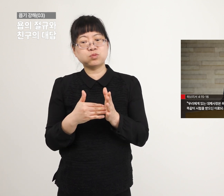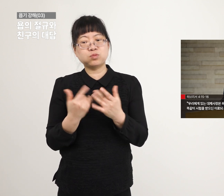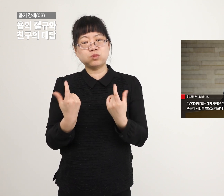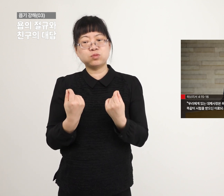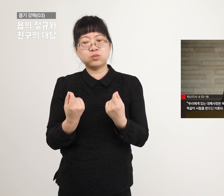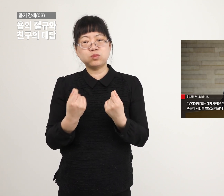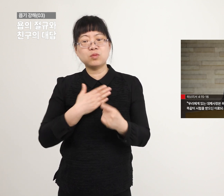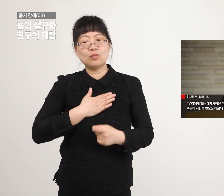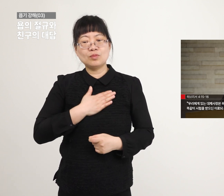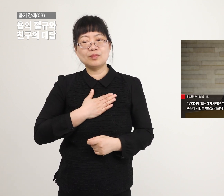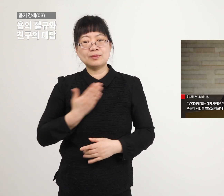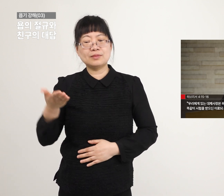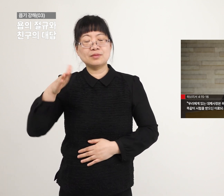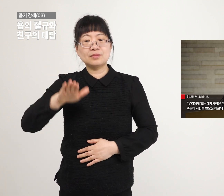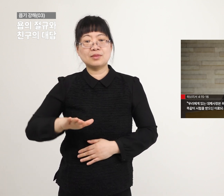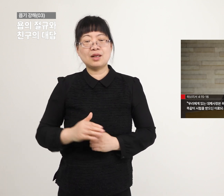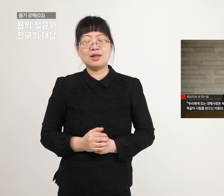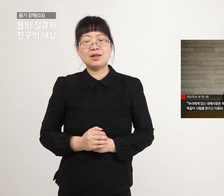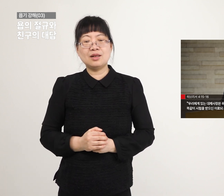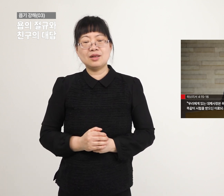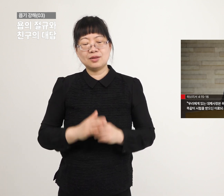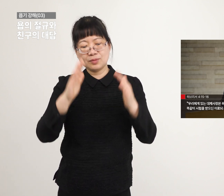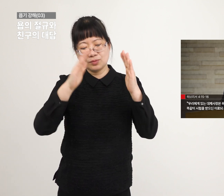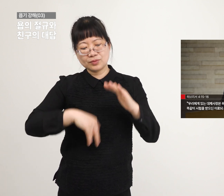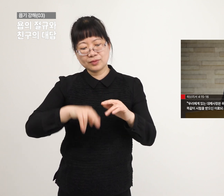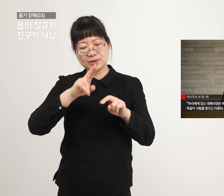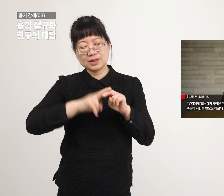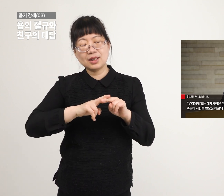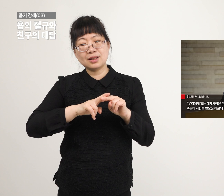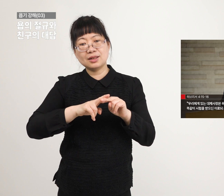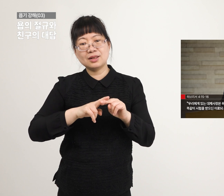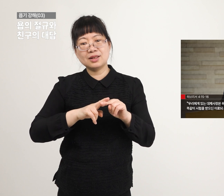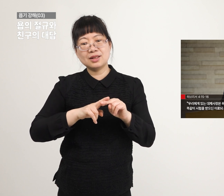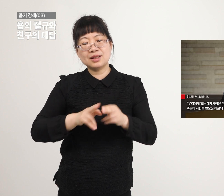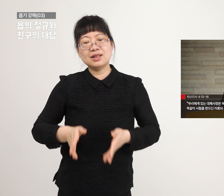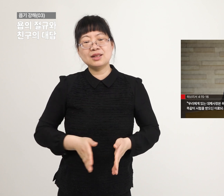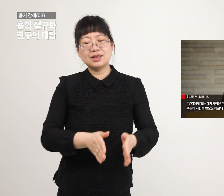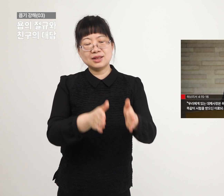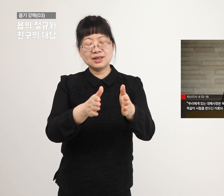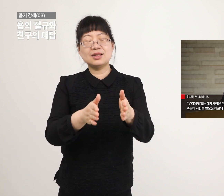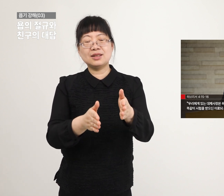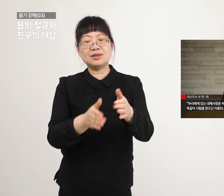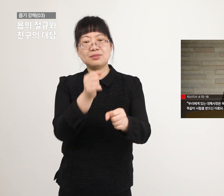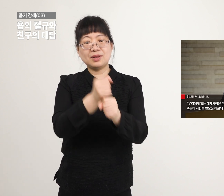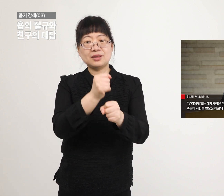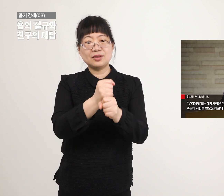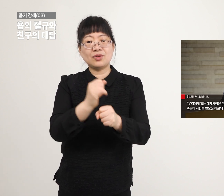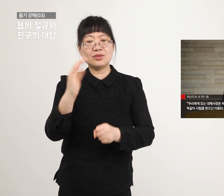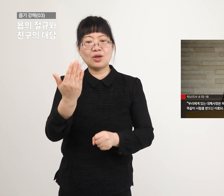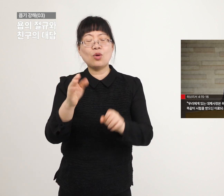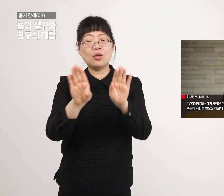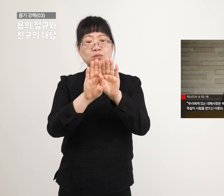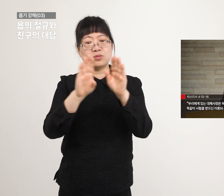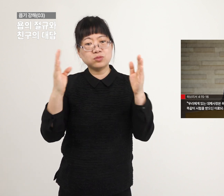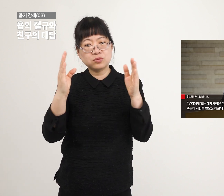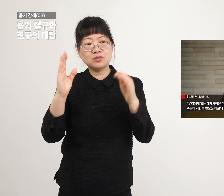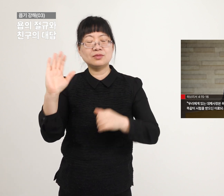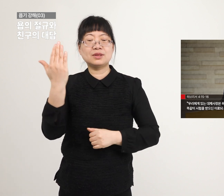것처럼 알겠지만 그 무너진 자리에 길이 생기고 문이